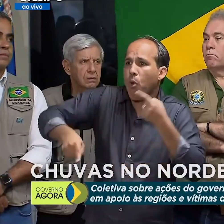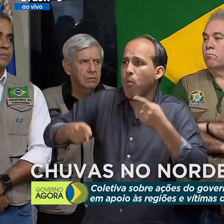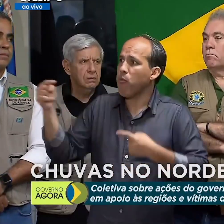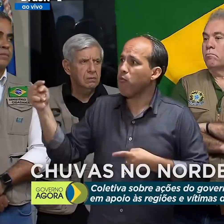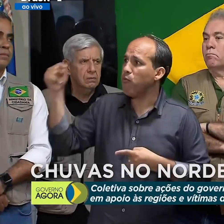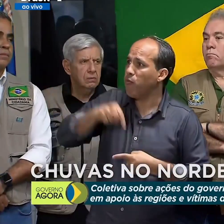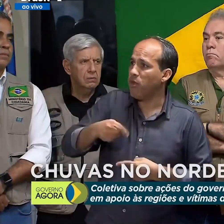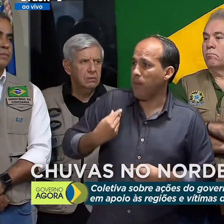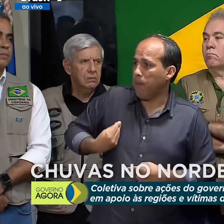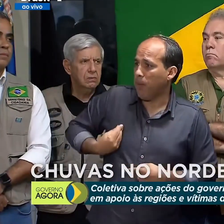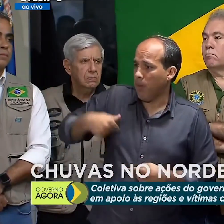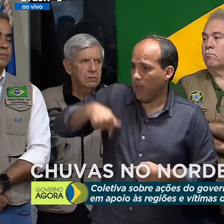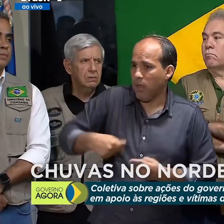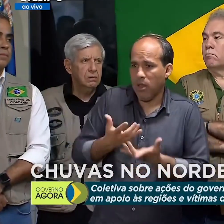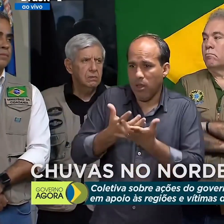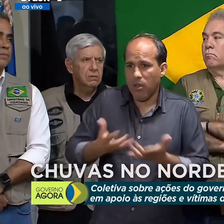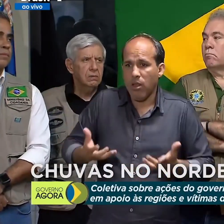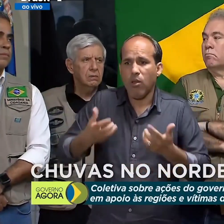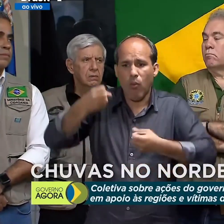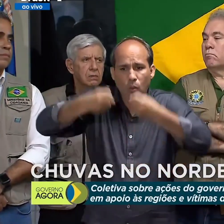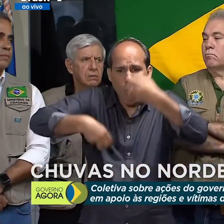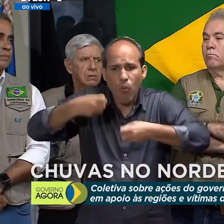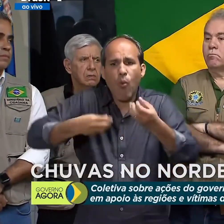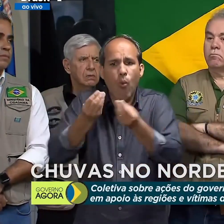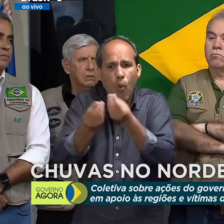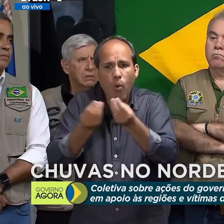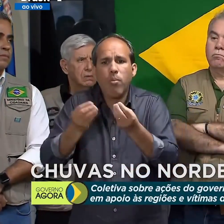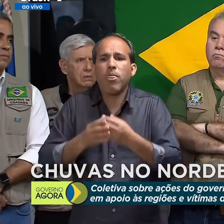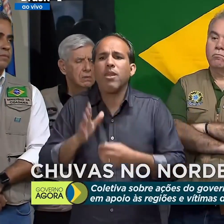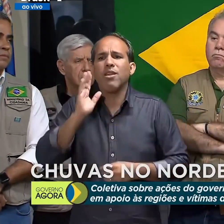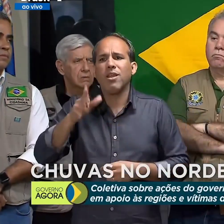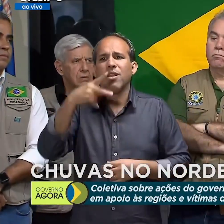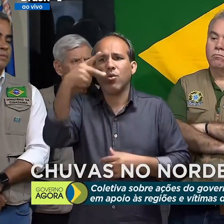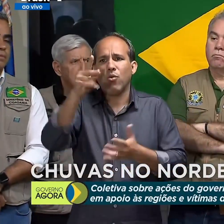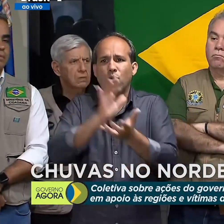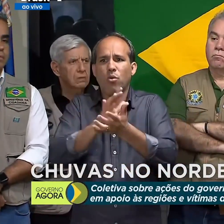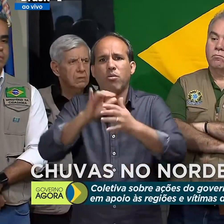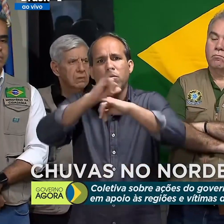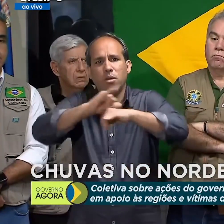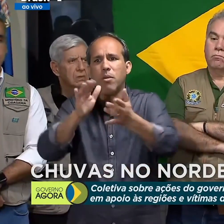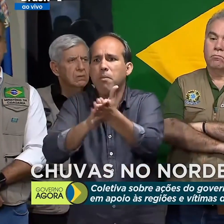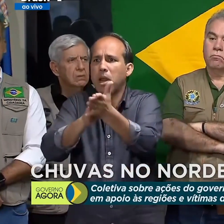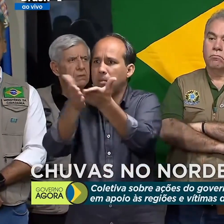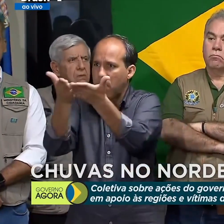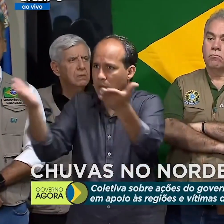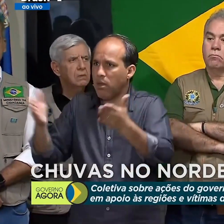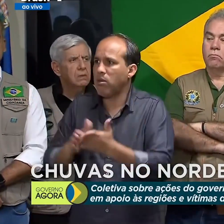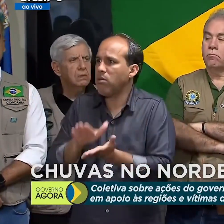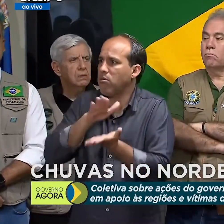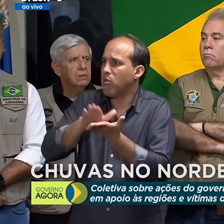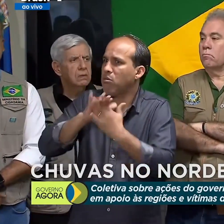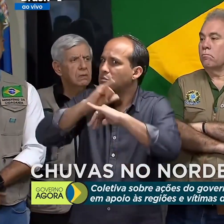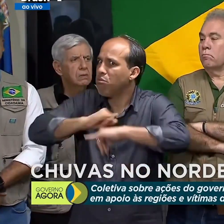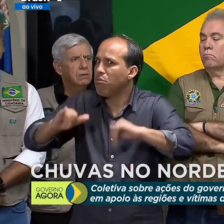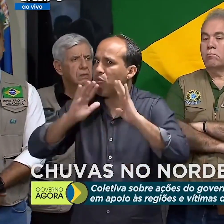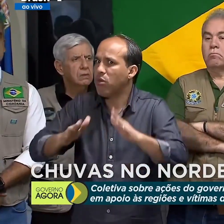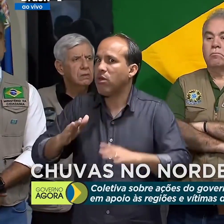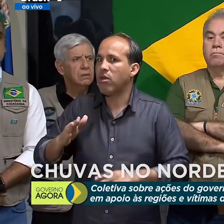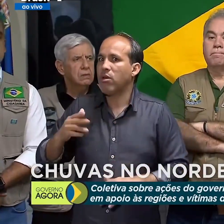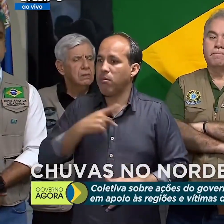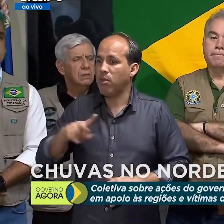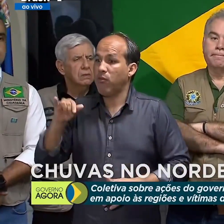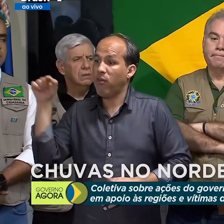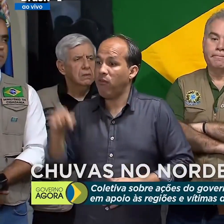comparecer nesse local nesse momento foi amplamente divulgado pela mídia de vocês parabéns a da nossa presença